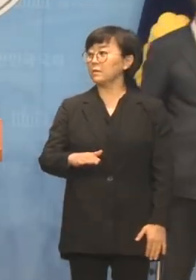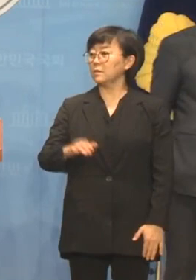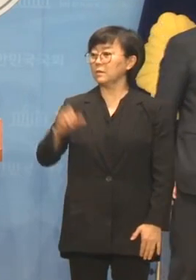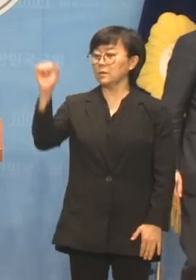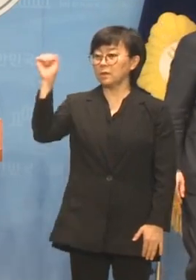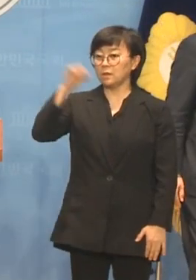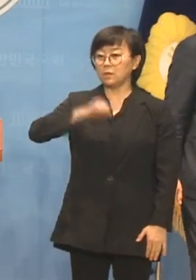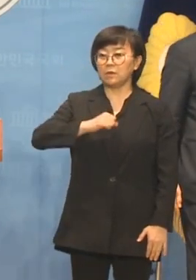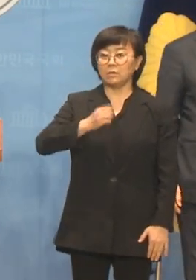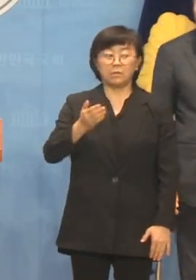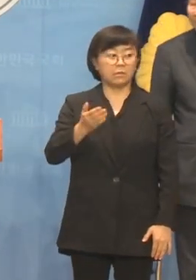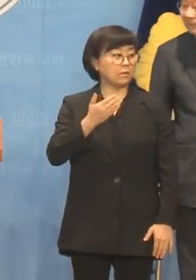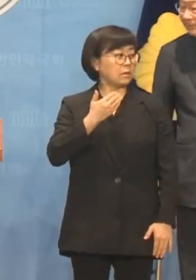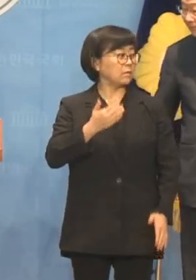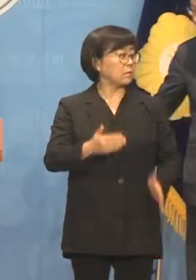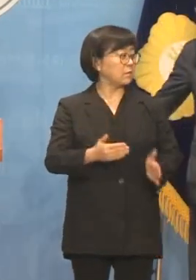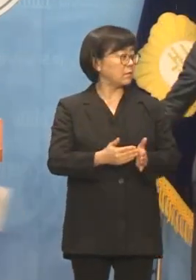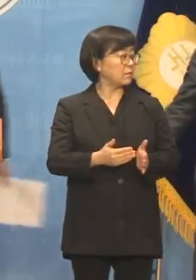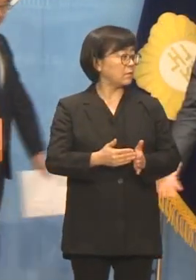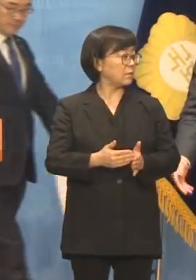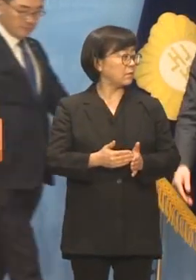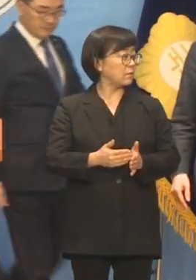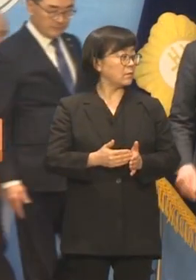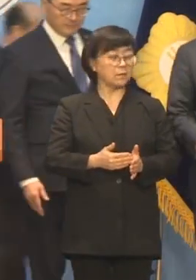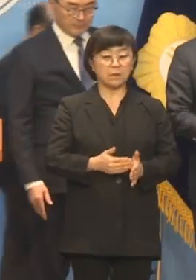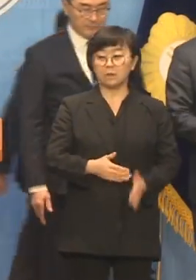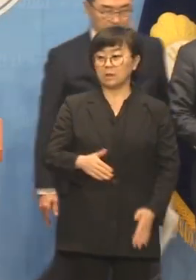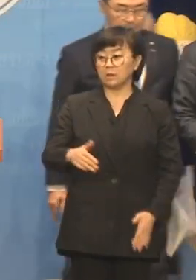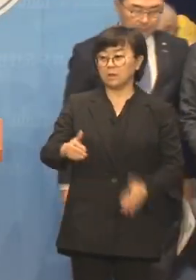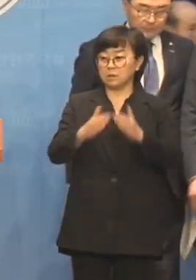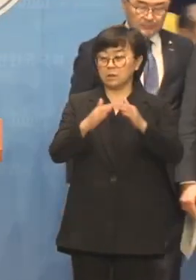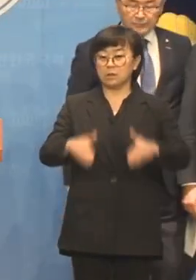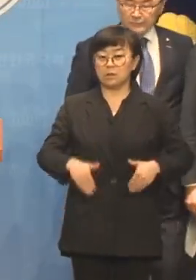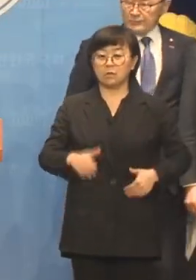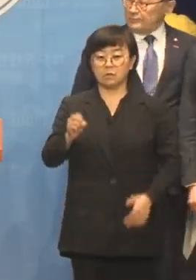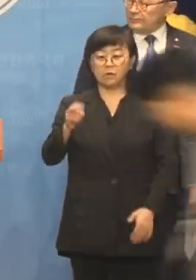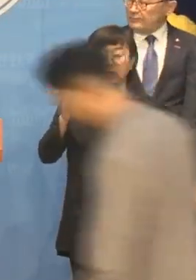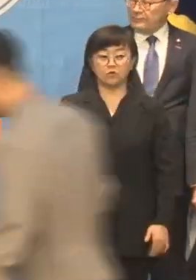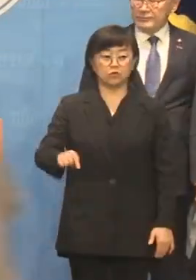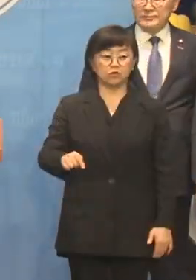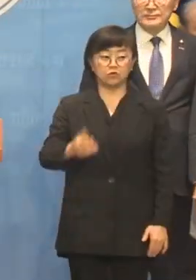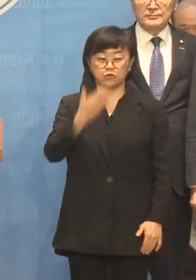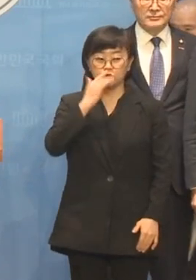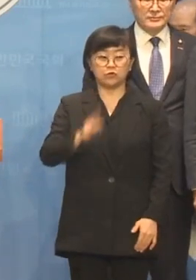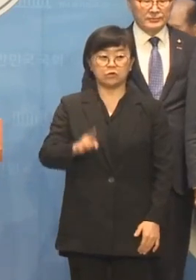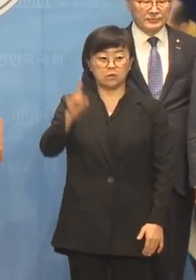먹고 전남 여수 순천 광양 구례 고흥에서